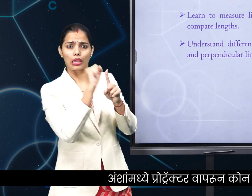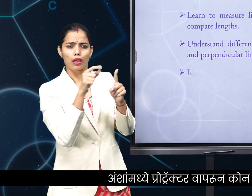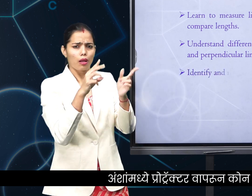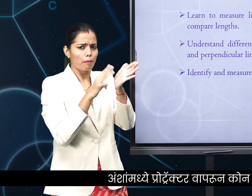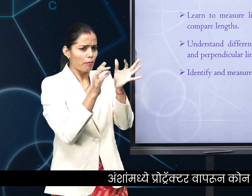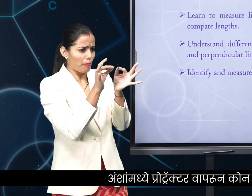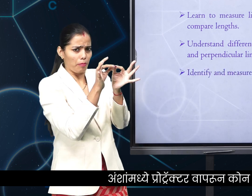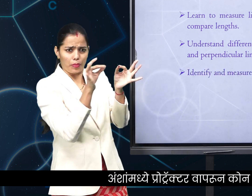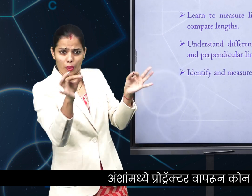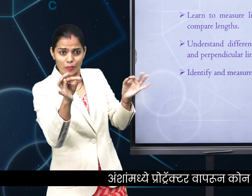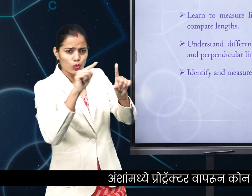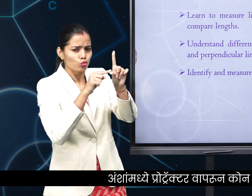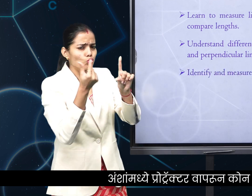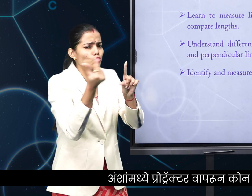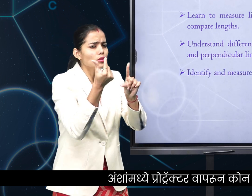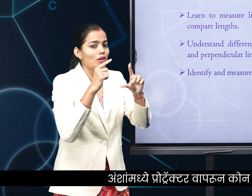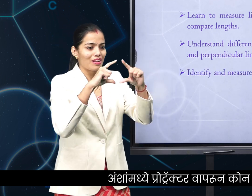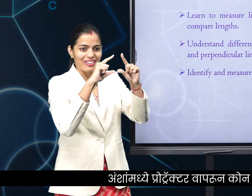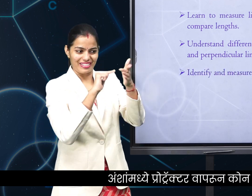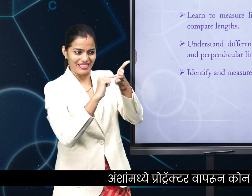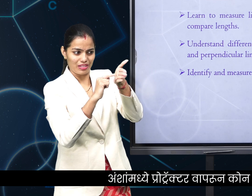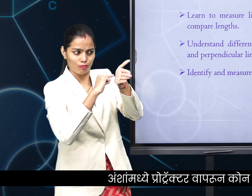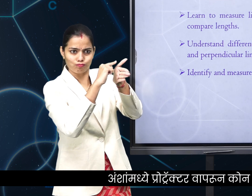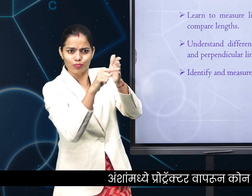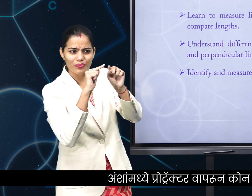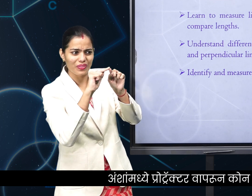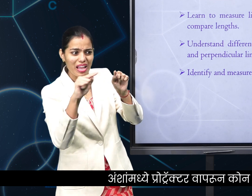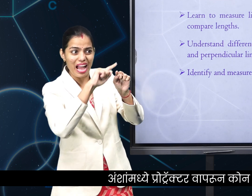अंशामध्ये प्रोट्रॅक्टर वापरून कोन ओळखा आणि मोजा.